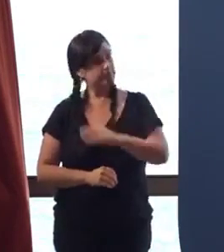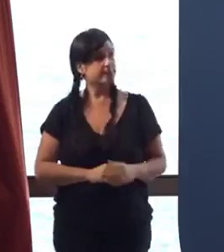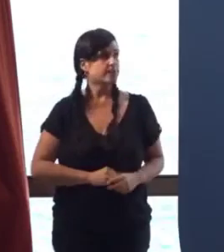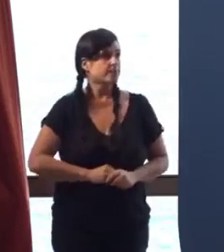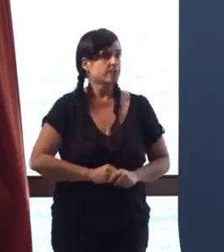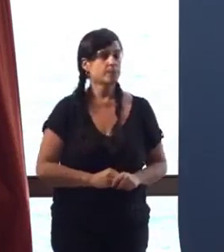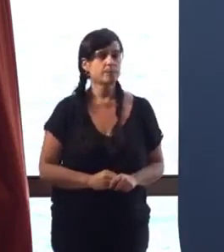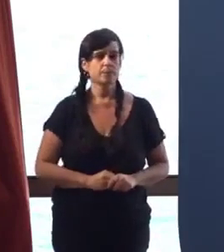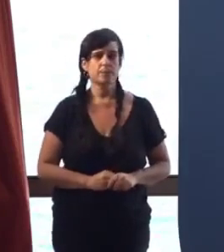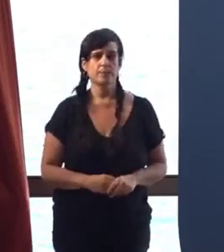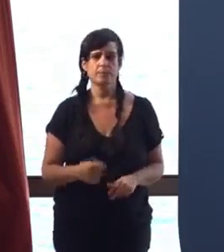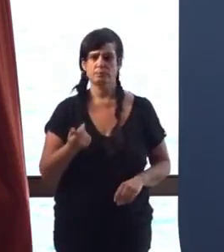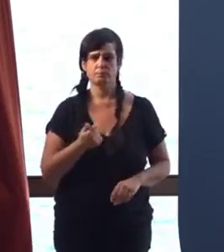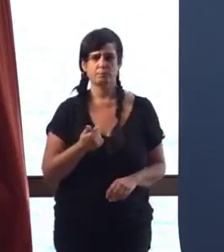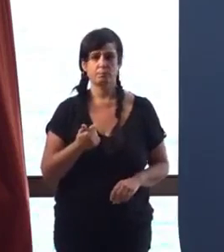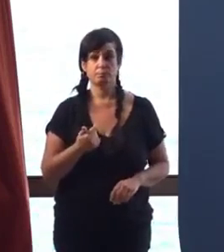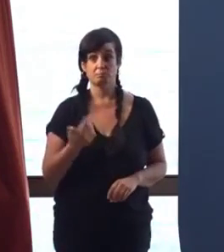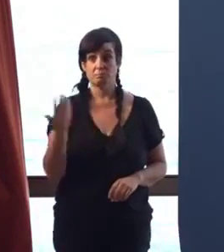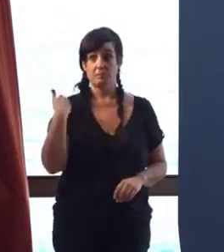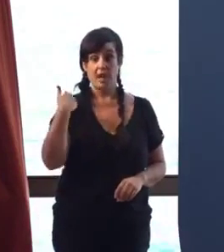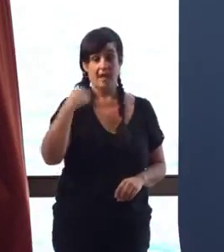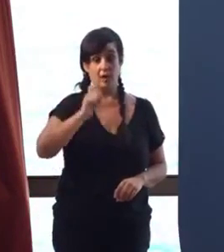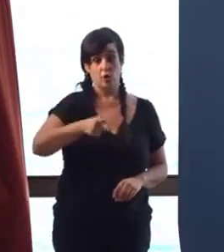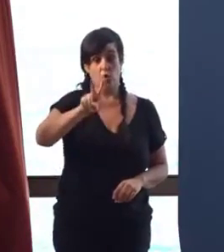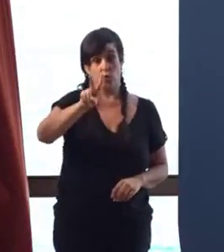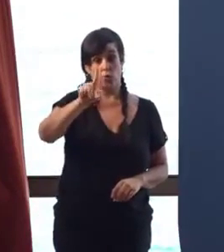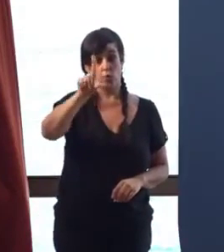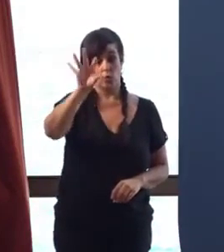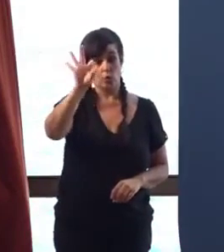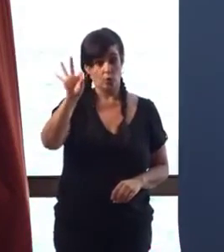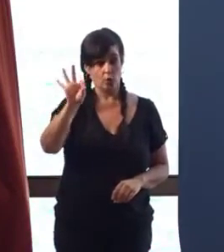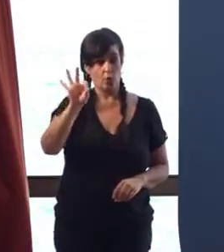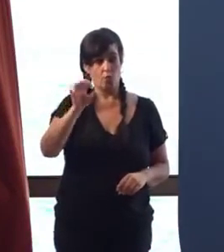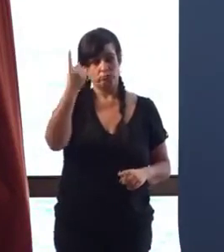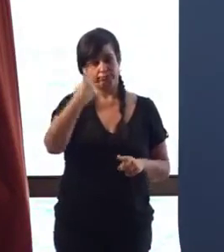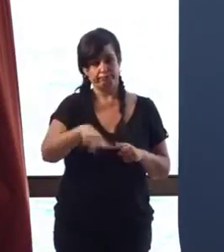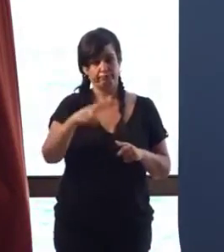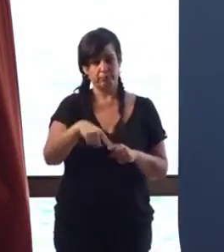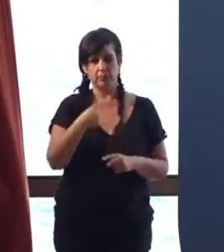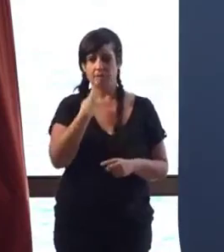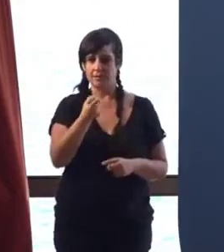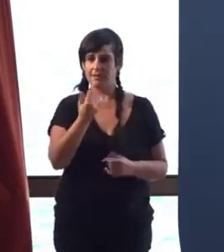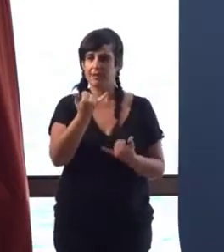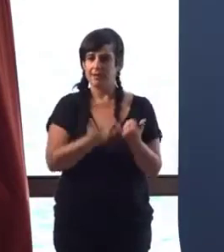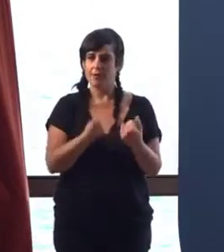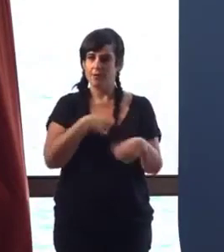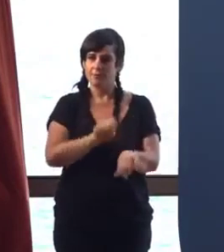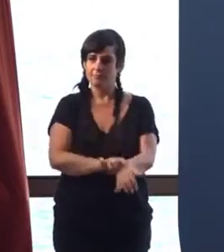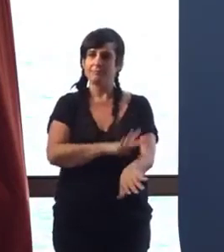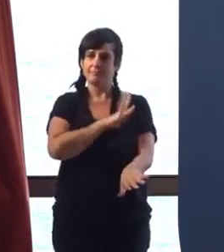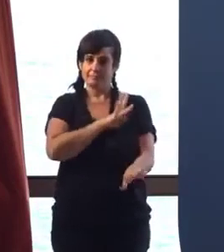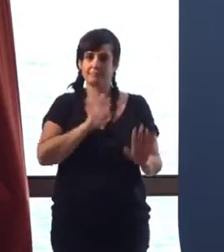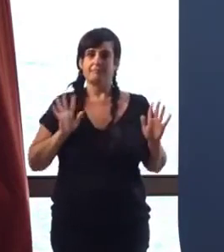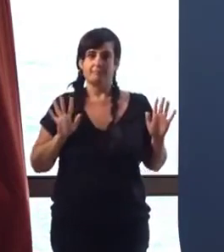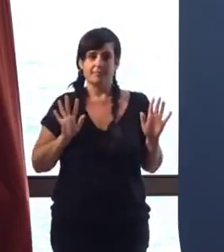Hay algo que ha dicho Sulio y termino con esto que me ha conmovido. Ha dicho